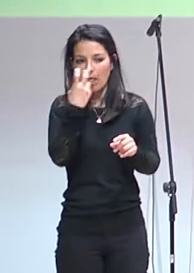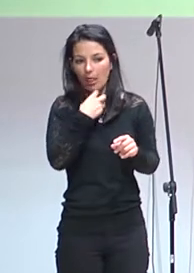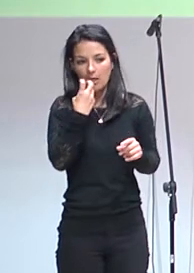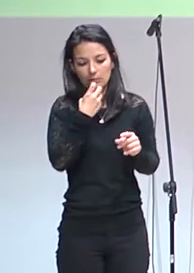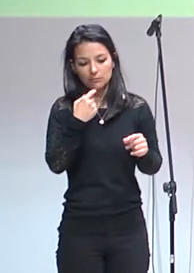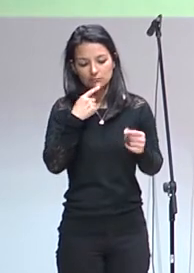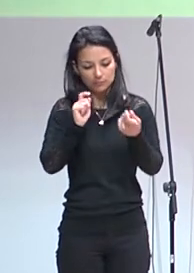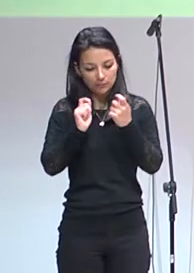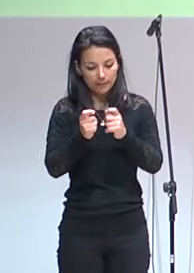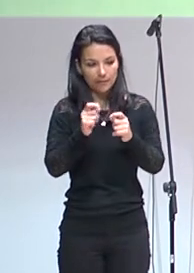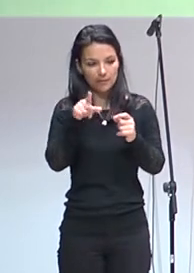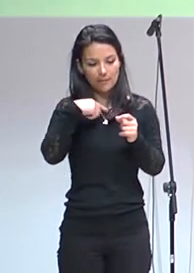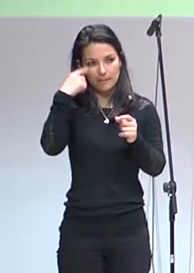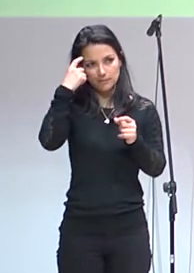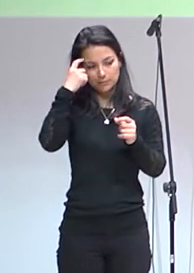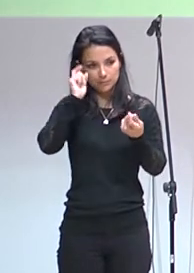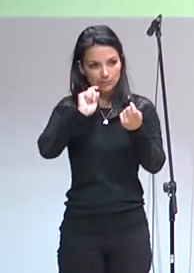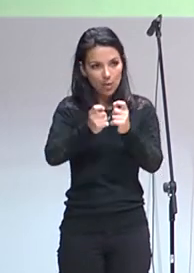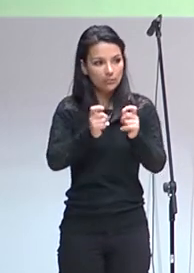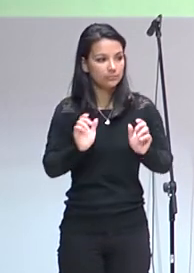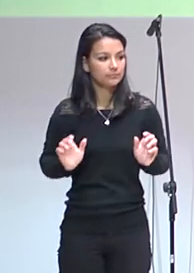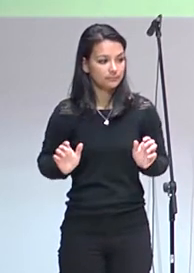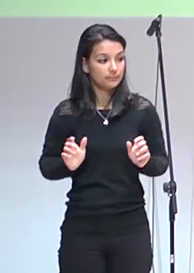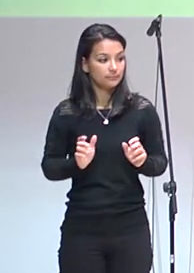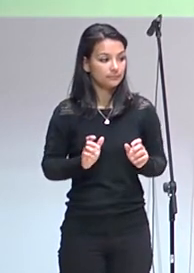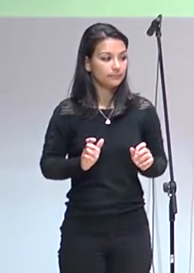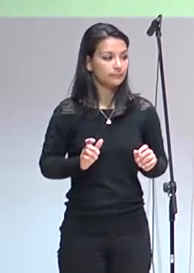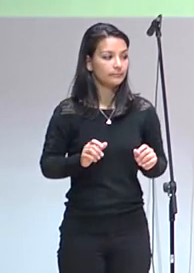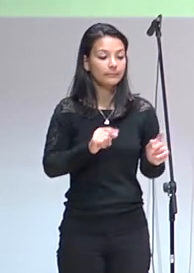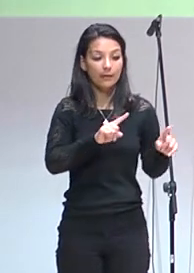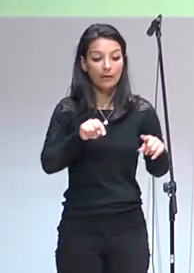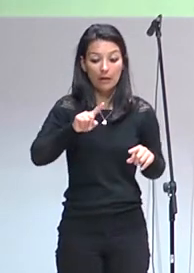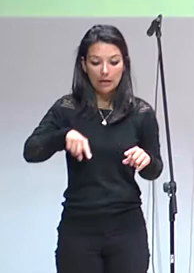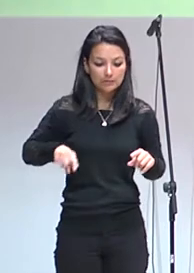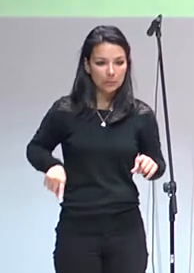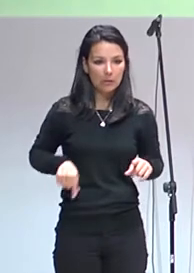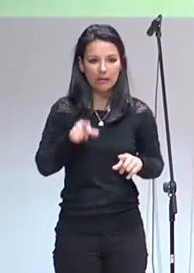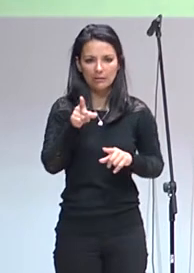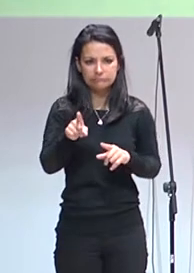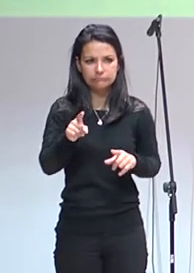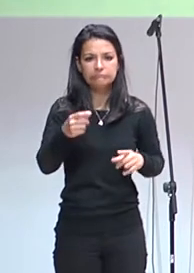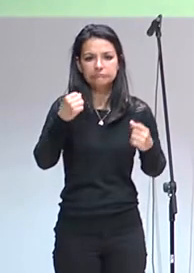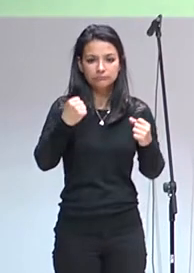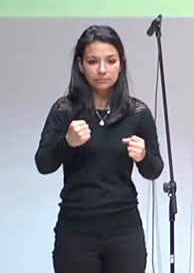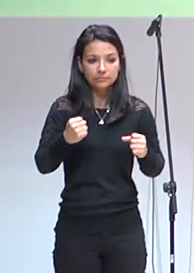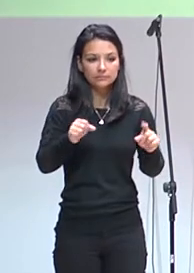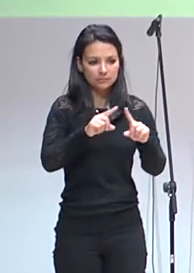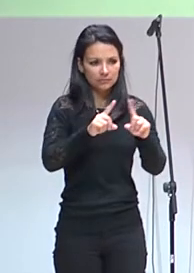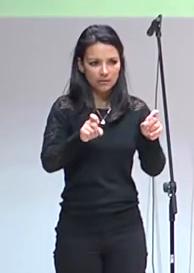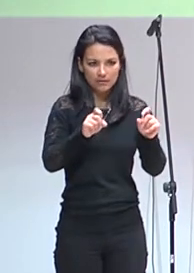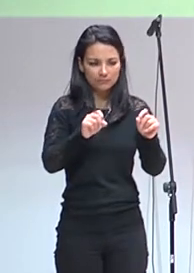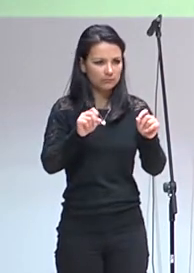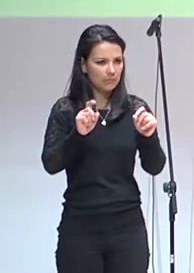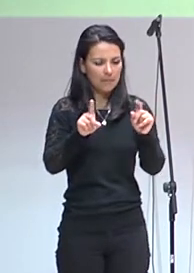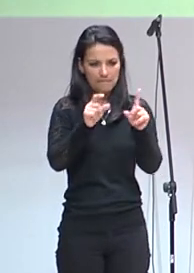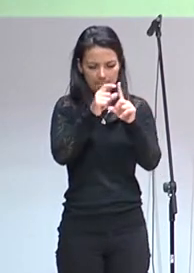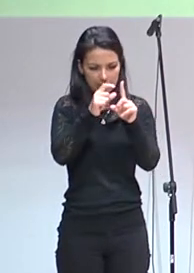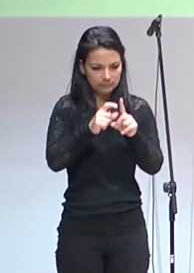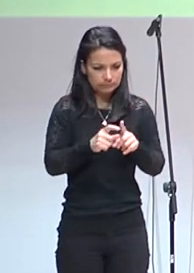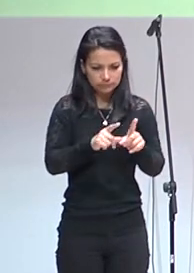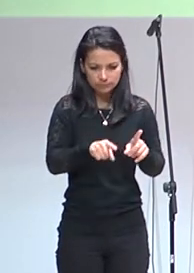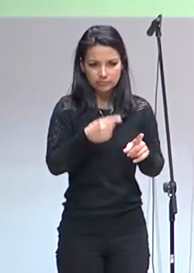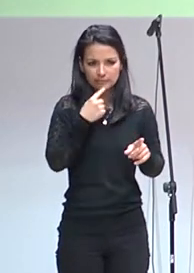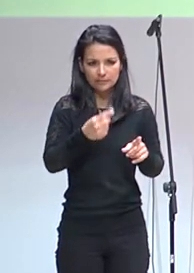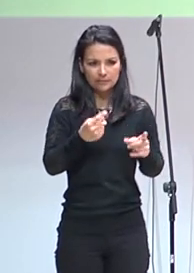de pensar. Miren que la escuela tiene unos términos, ¿no?, durísimos, de guerra. La deserción